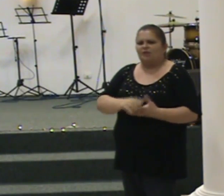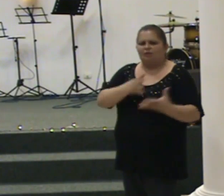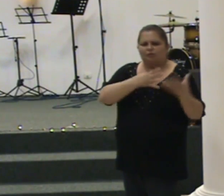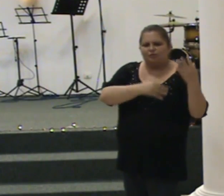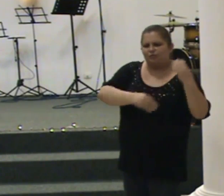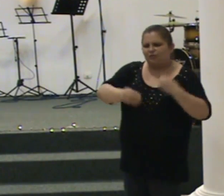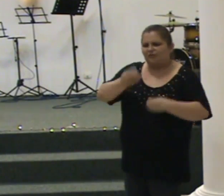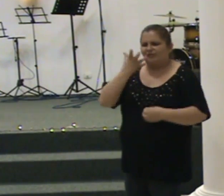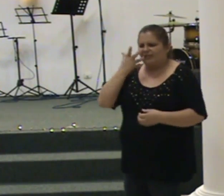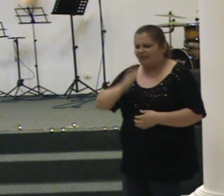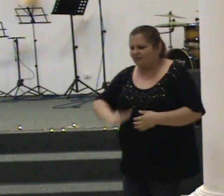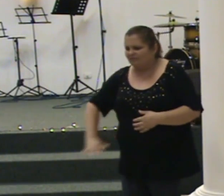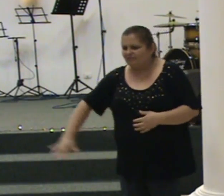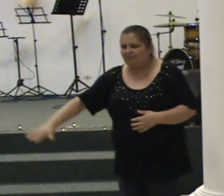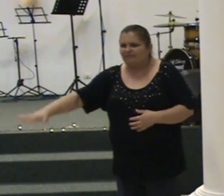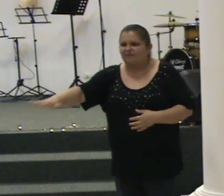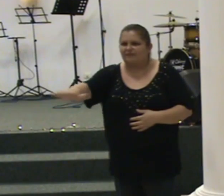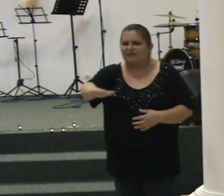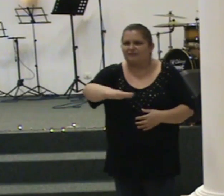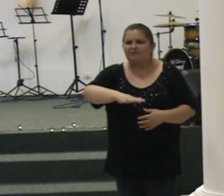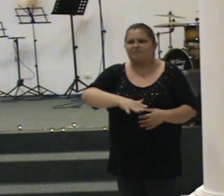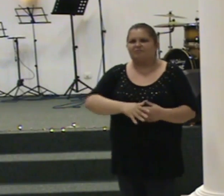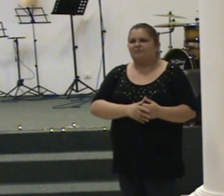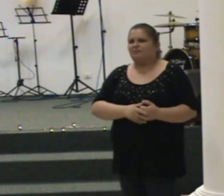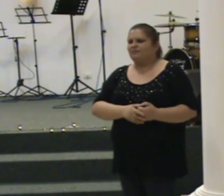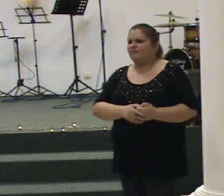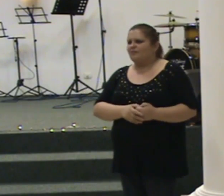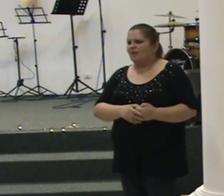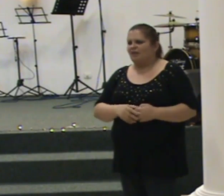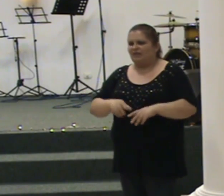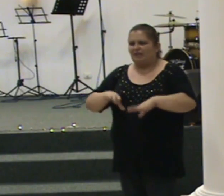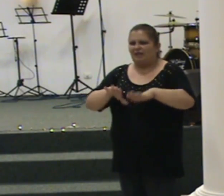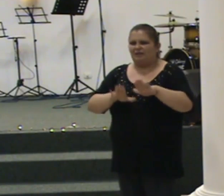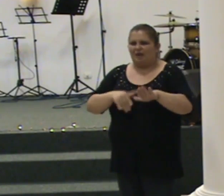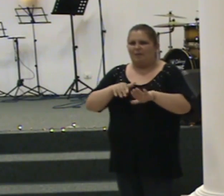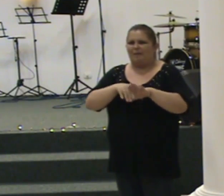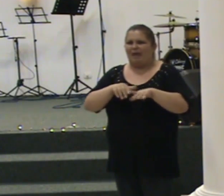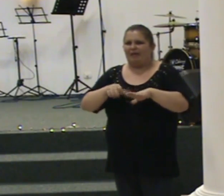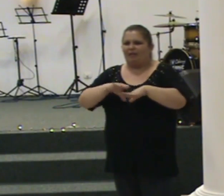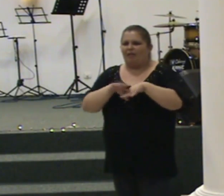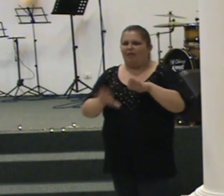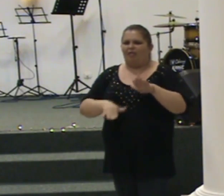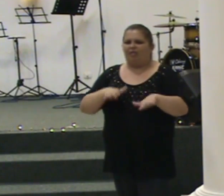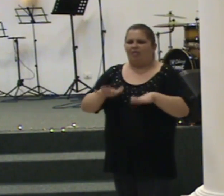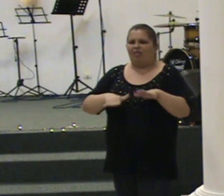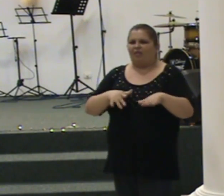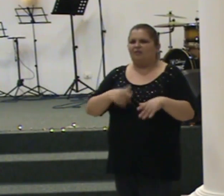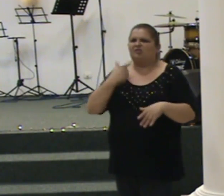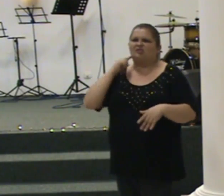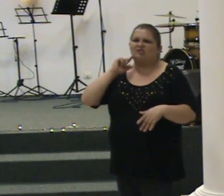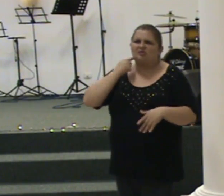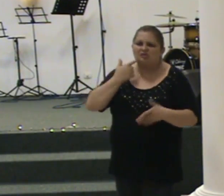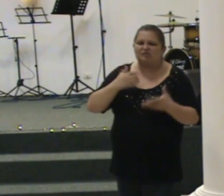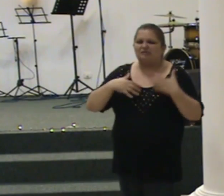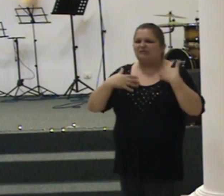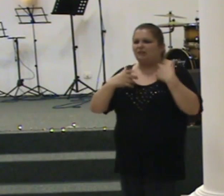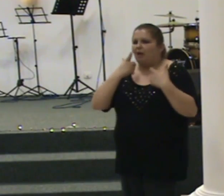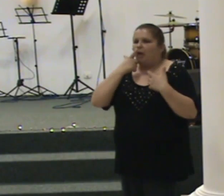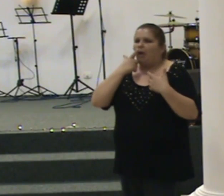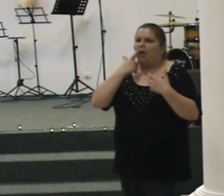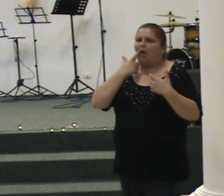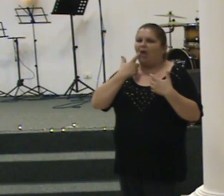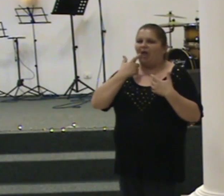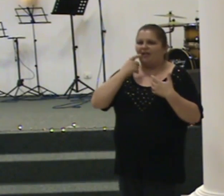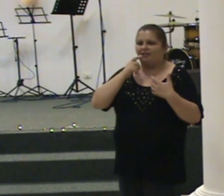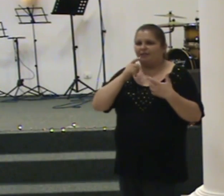filhos, aquelas crianças que tinham assim, andavam assim com os pés no chão, andava suja, sabe, com o